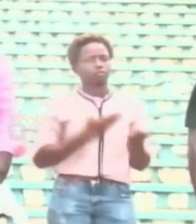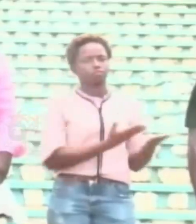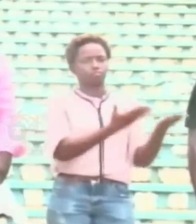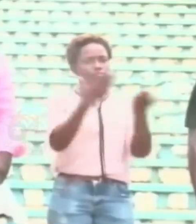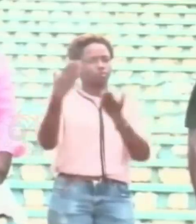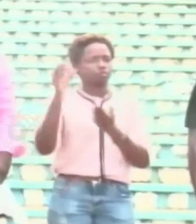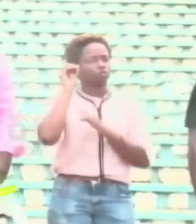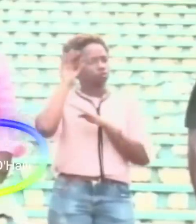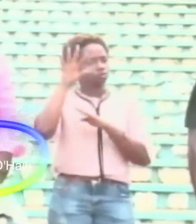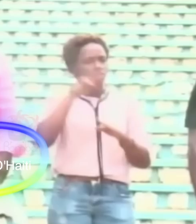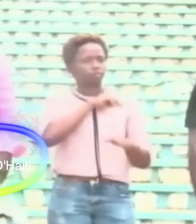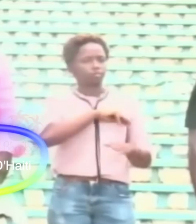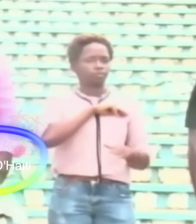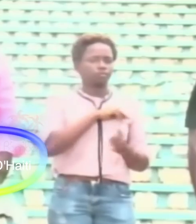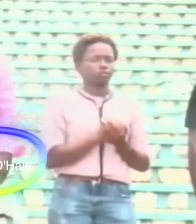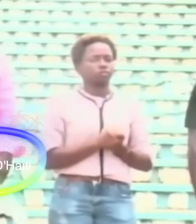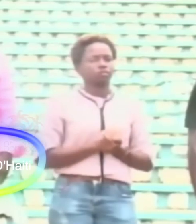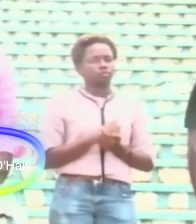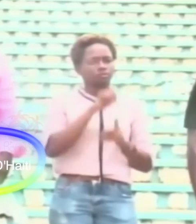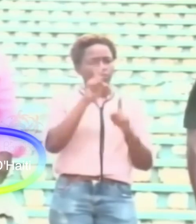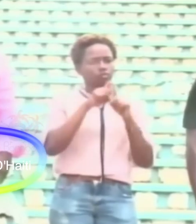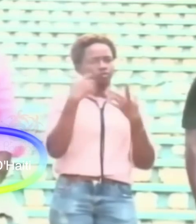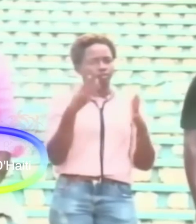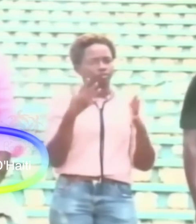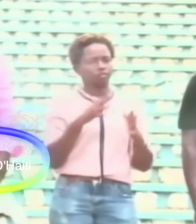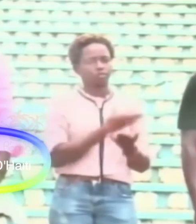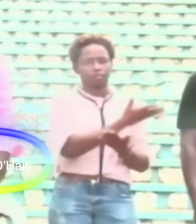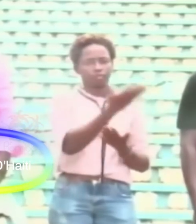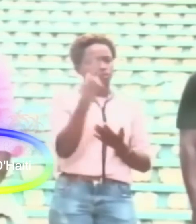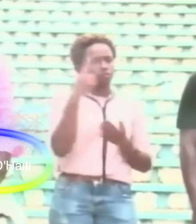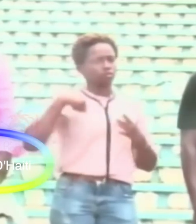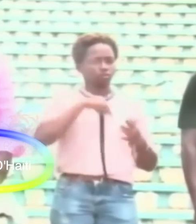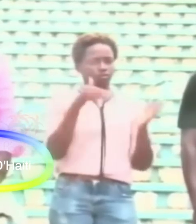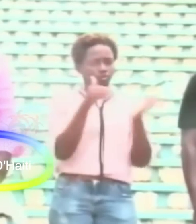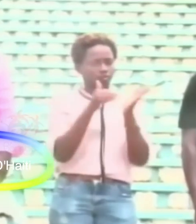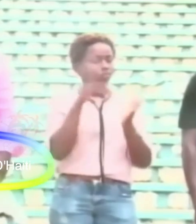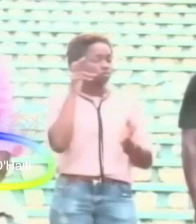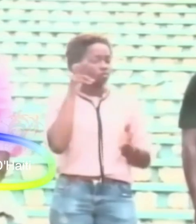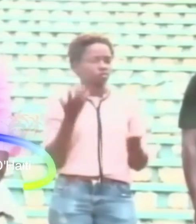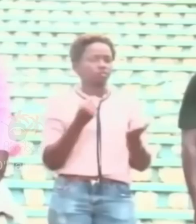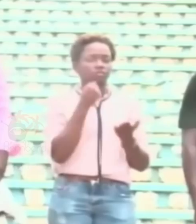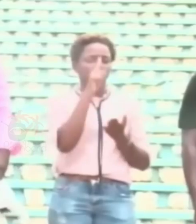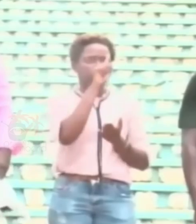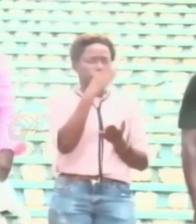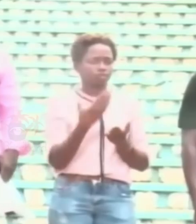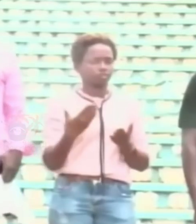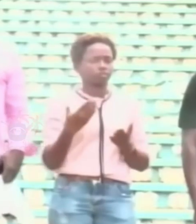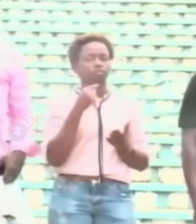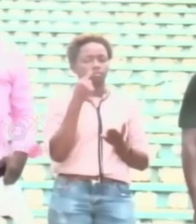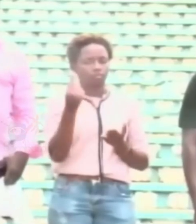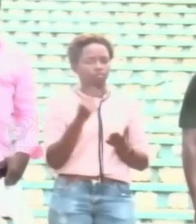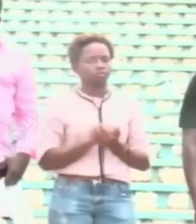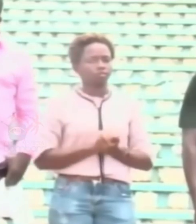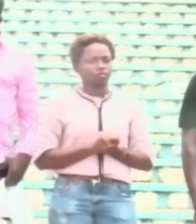en conseil des ministres et automatiquement fin passer, nous-mêmes encore, parce que nous sommes tant de casques là, j'ai une parole là, moi-même tout dit